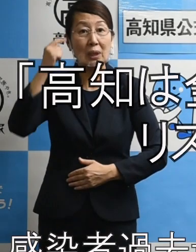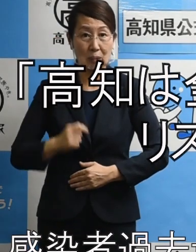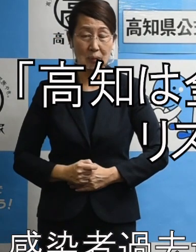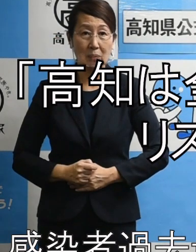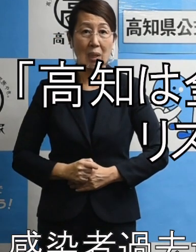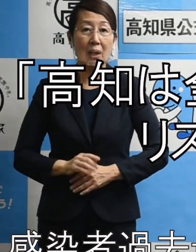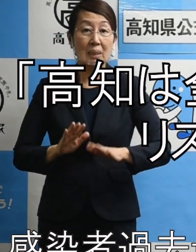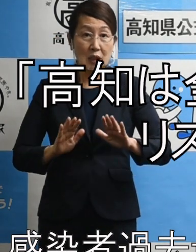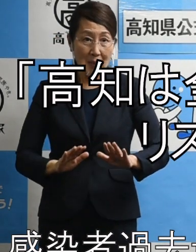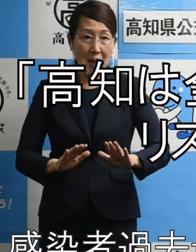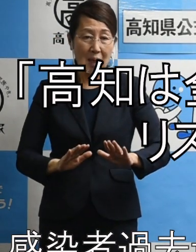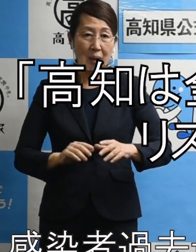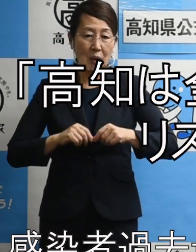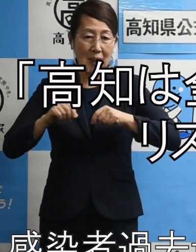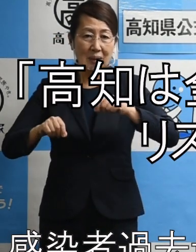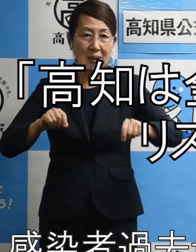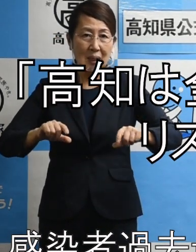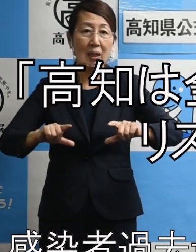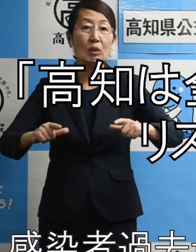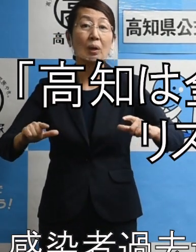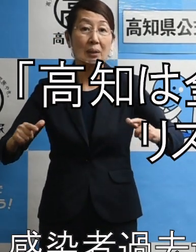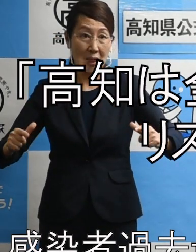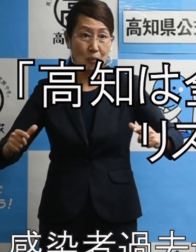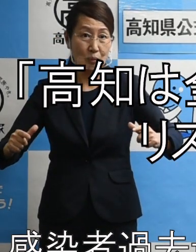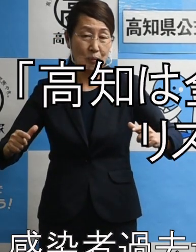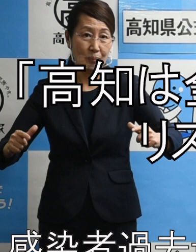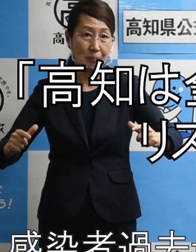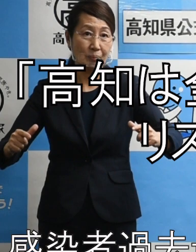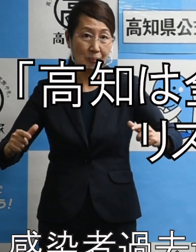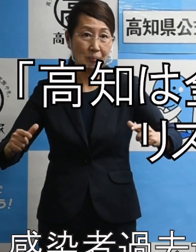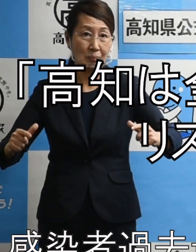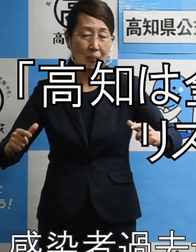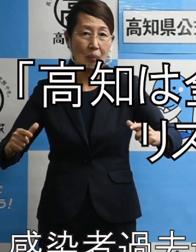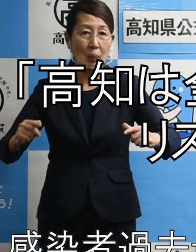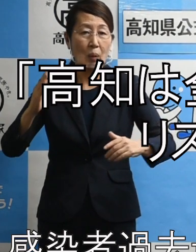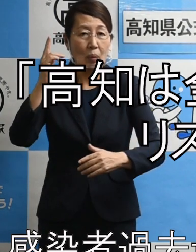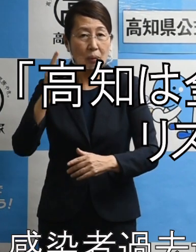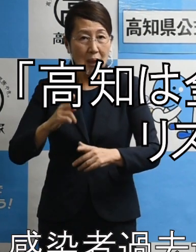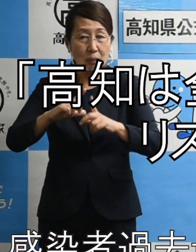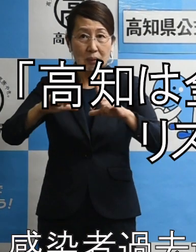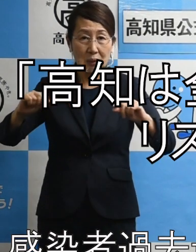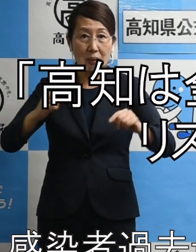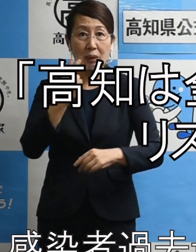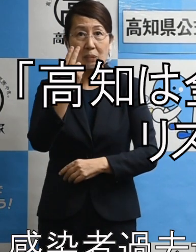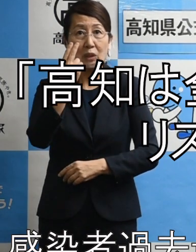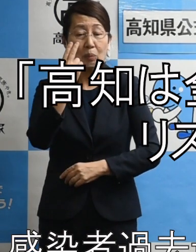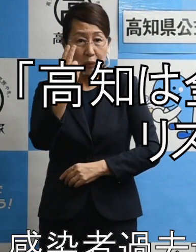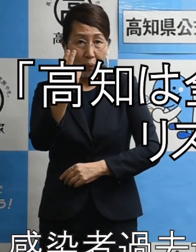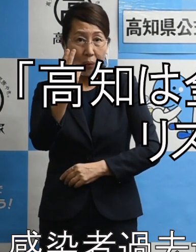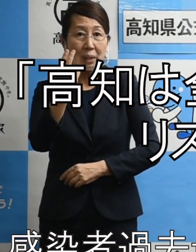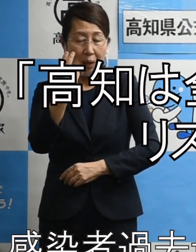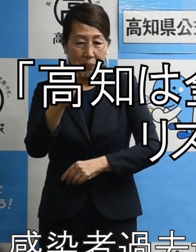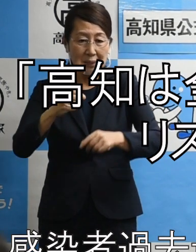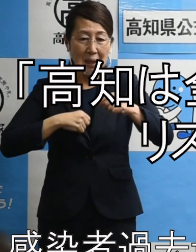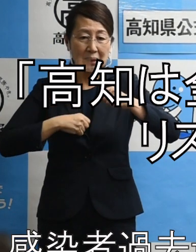状況は大きく変わっております。高知県は47県で見てもおそらくワースト10に入る、いわばリスクの高い県に今